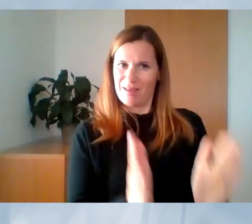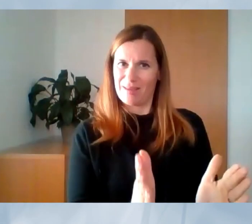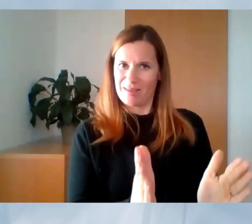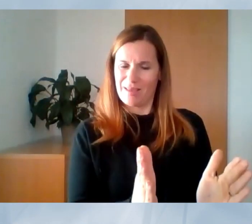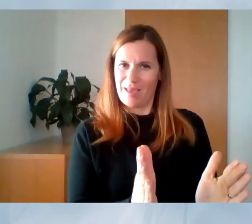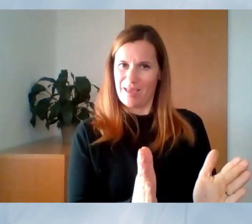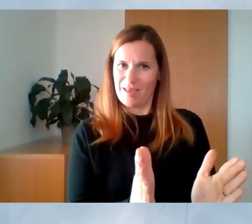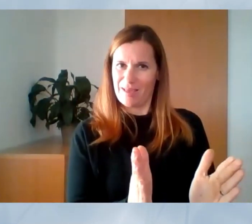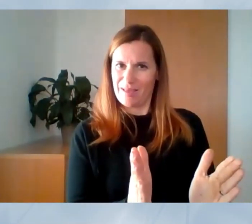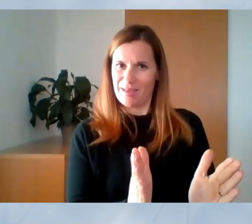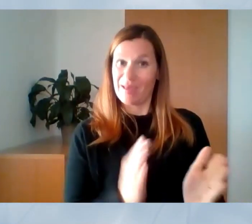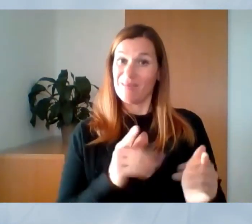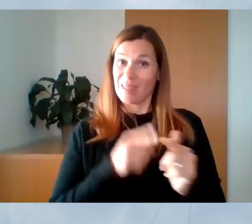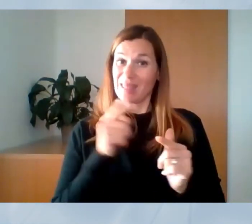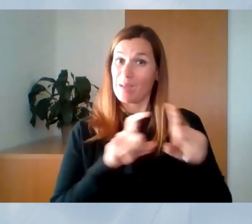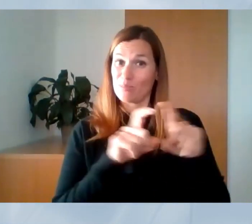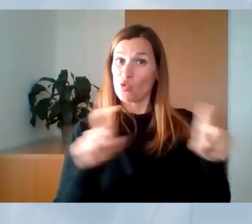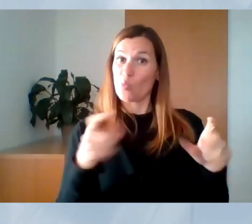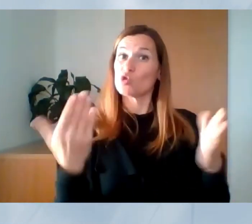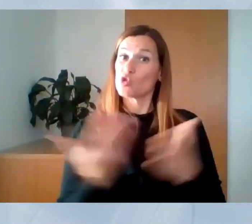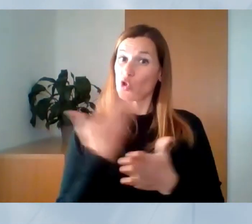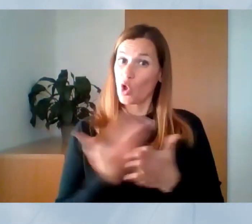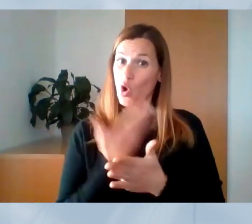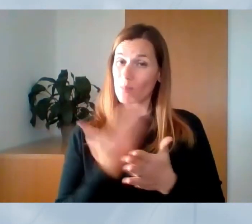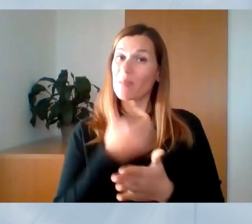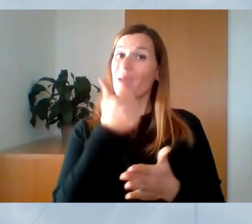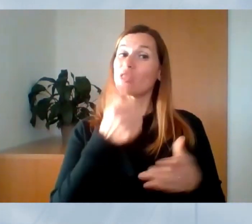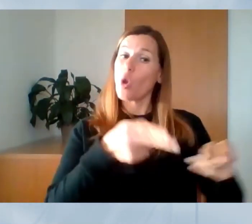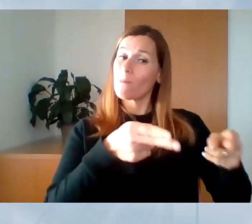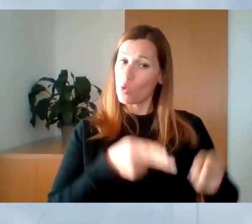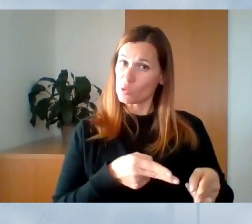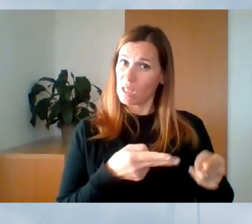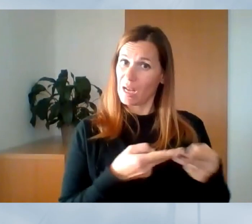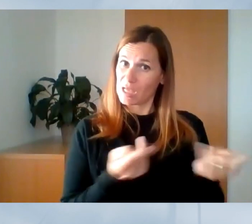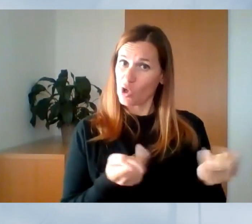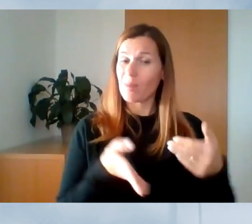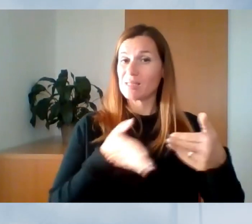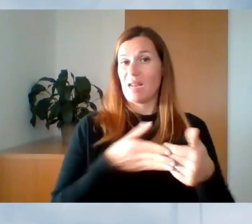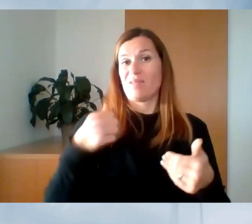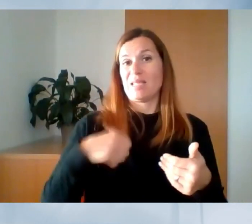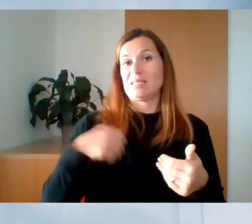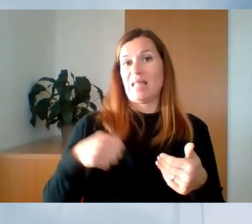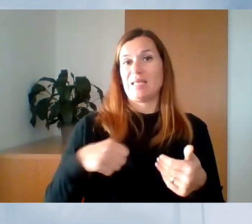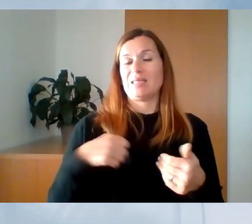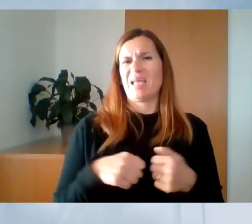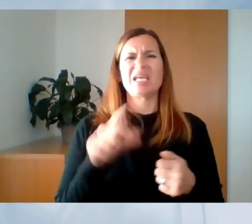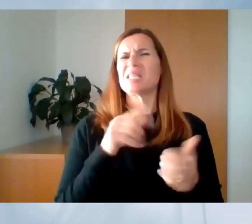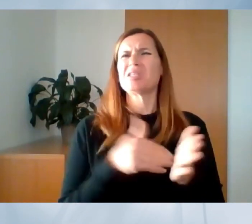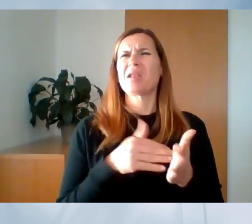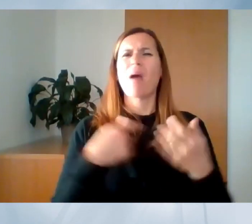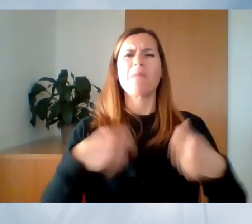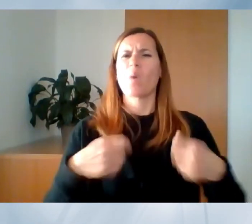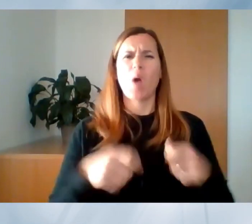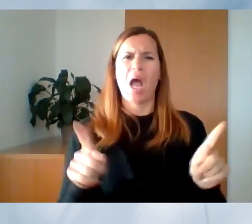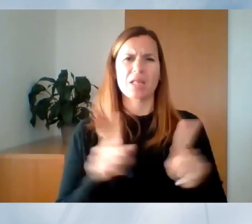pa sanitarije. Recimo v takem domu sodobnem enoposteljna soba s sanitarijami. Ni mu